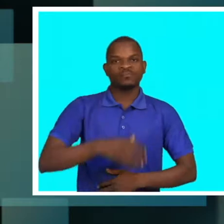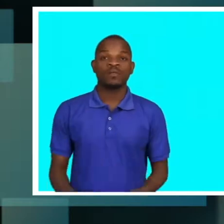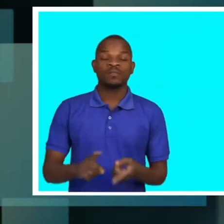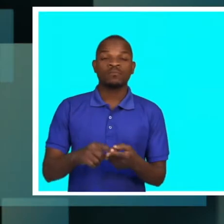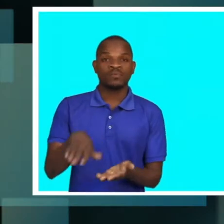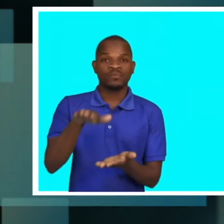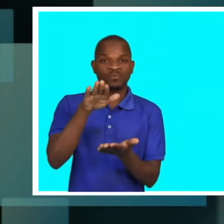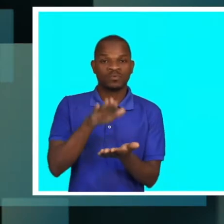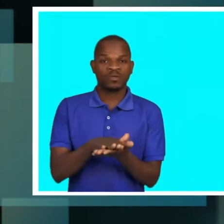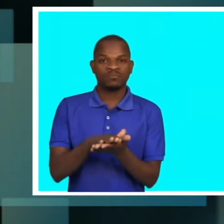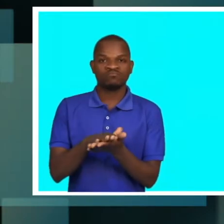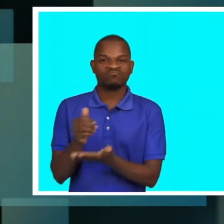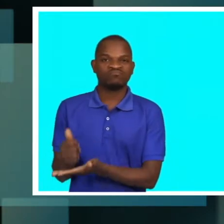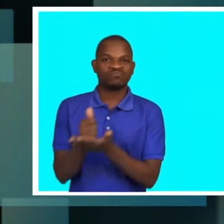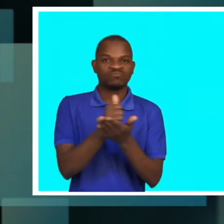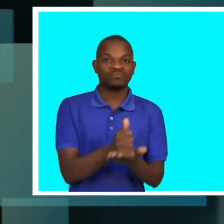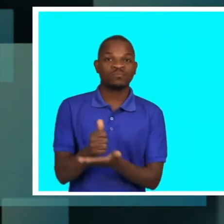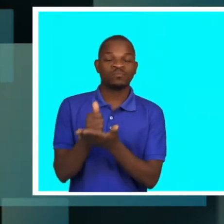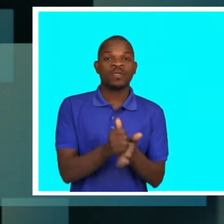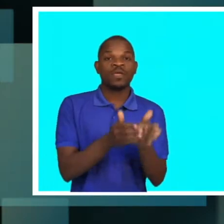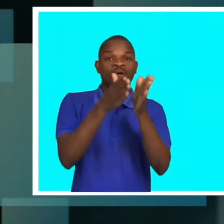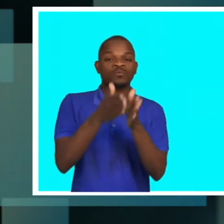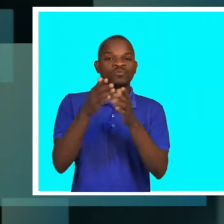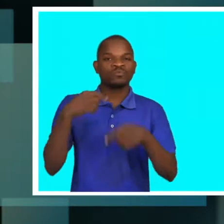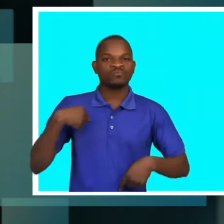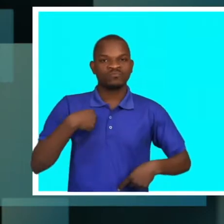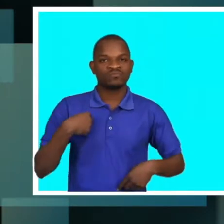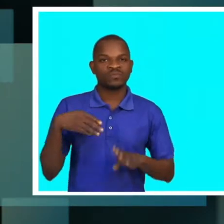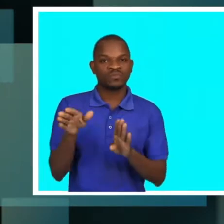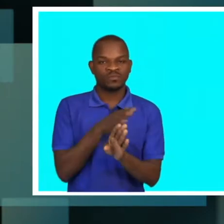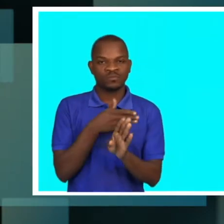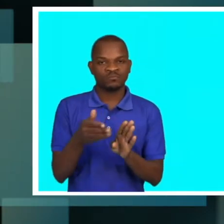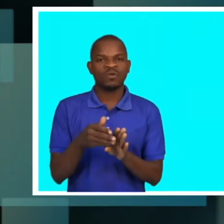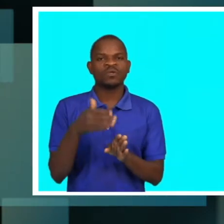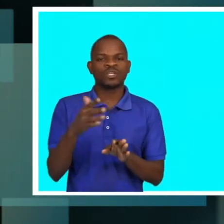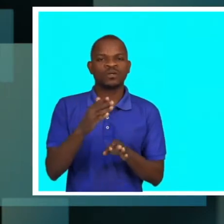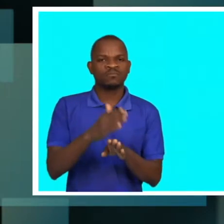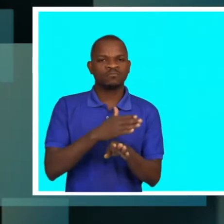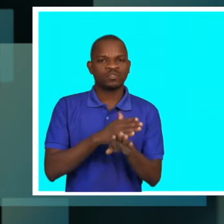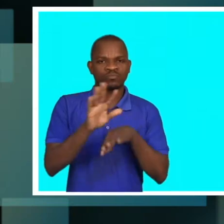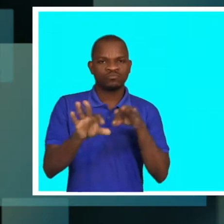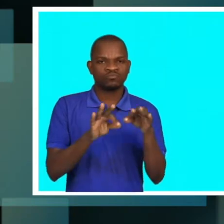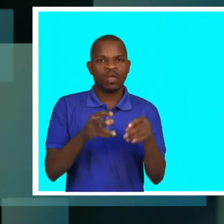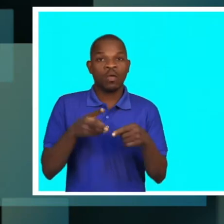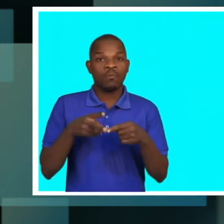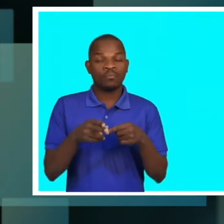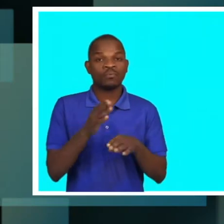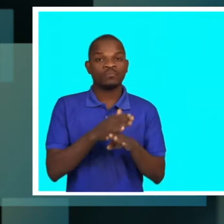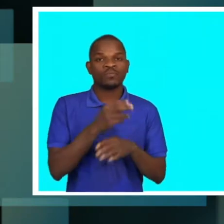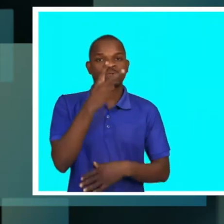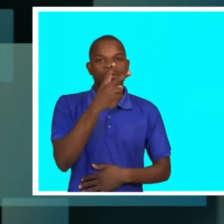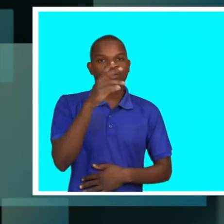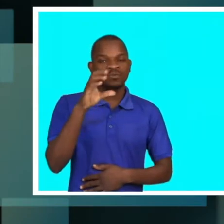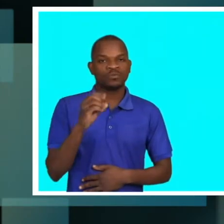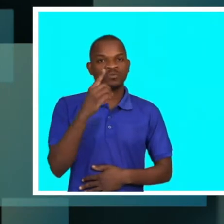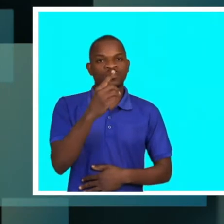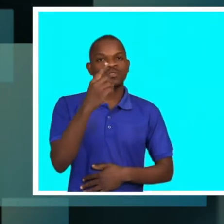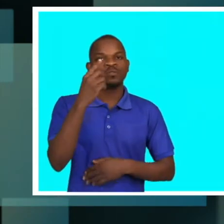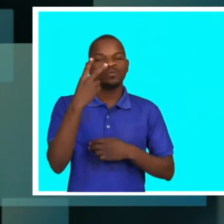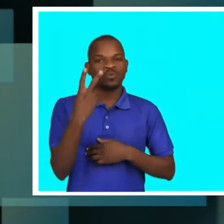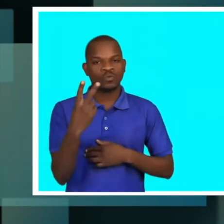O centro integrado de atendimento às vítimas de violência baseada no Gênero foi inaugurado em 2012